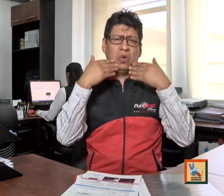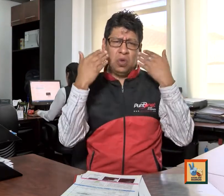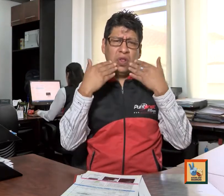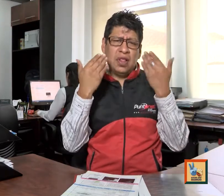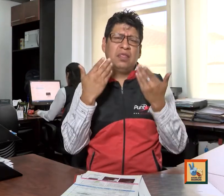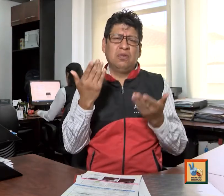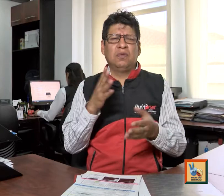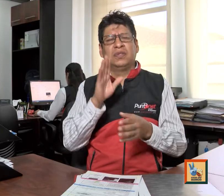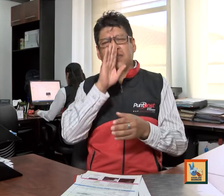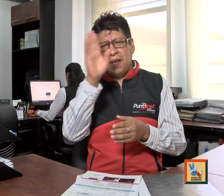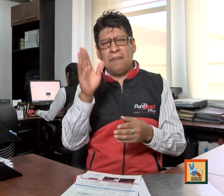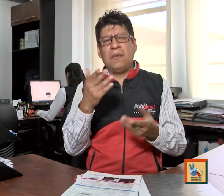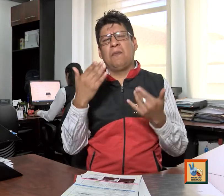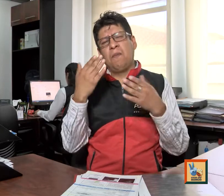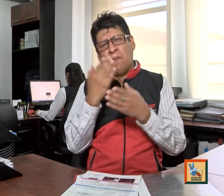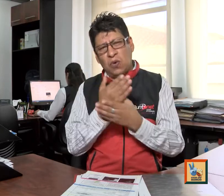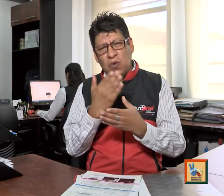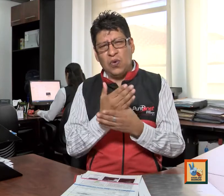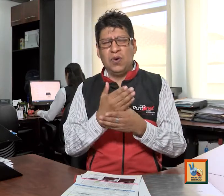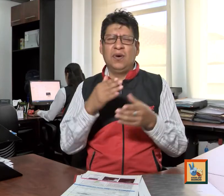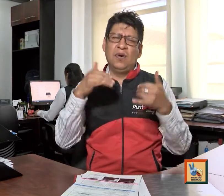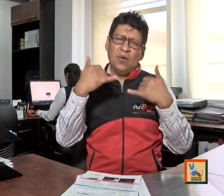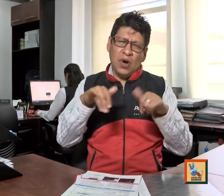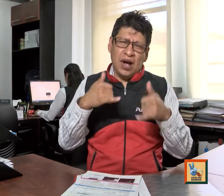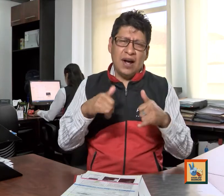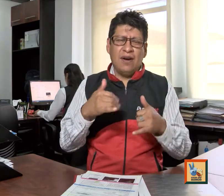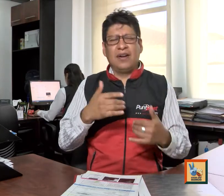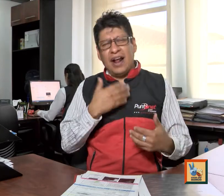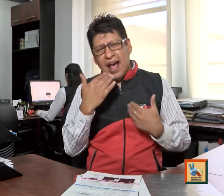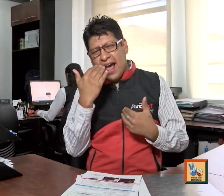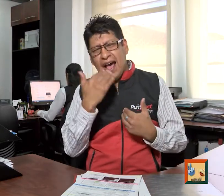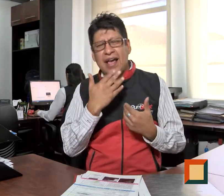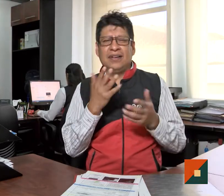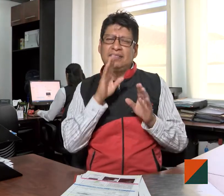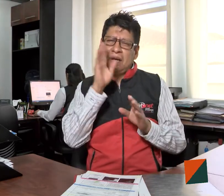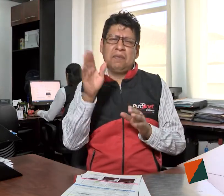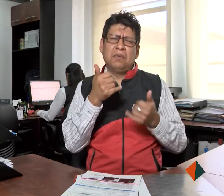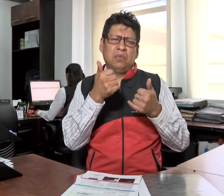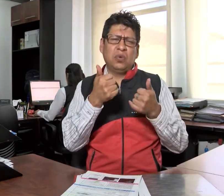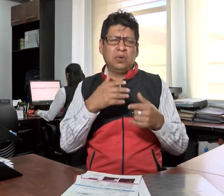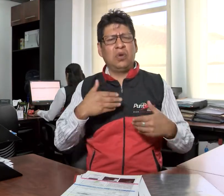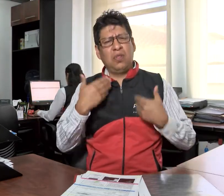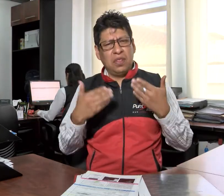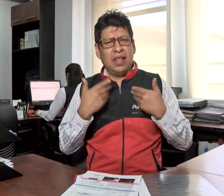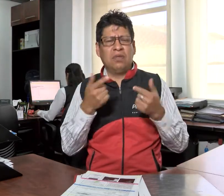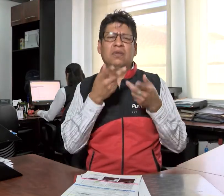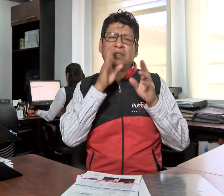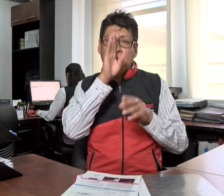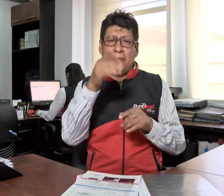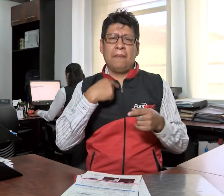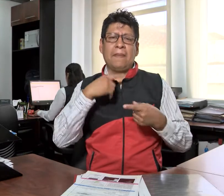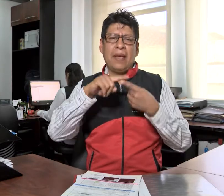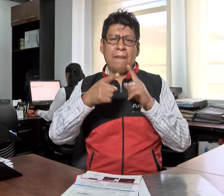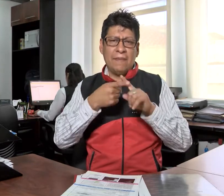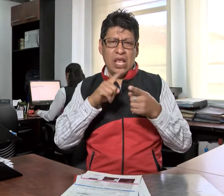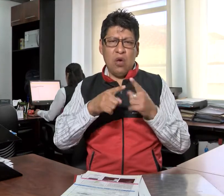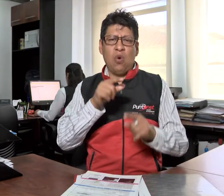usted es personas sordas siguen sonriendo sigan viendo el lado positivo de la vida